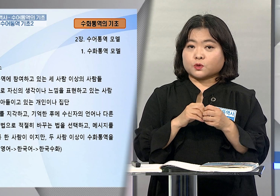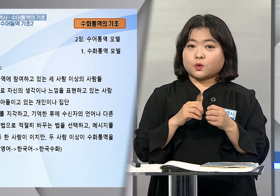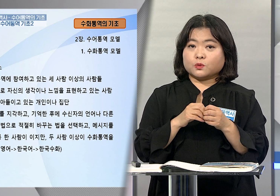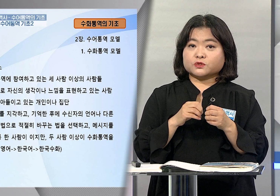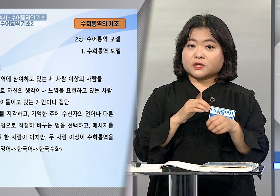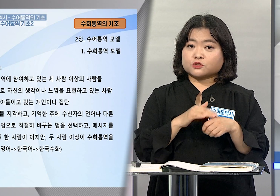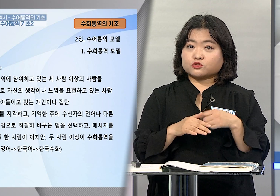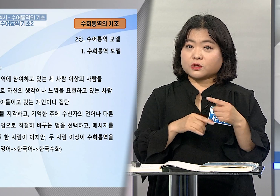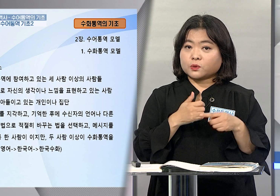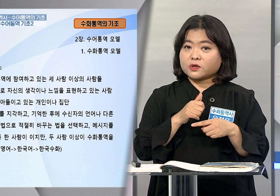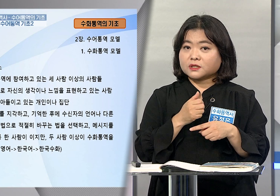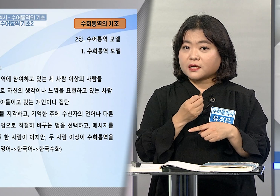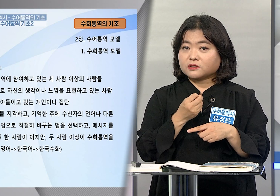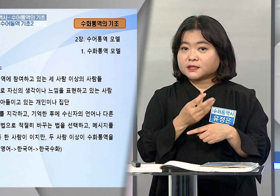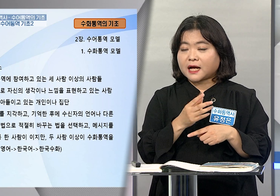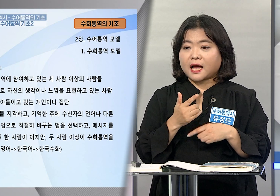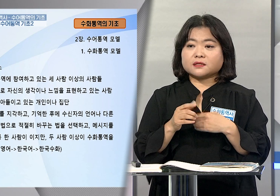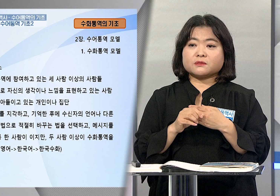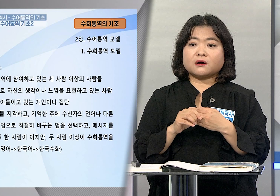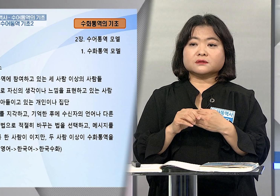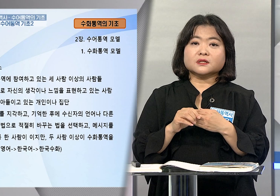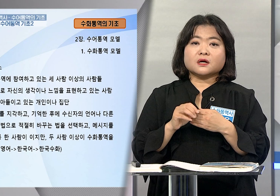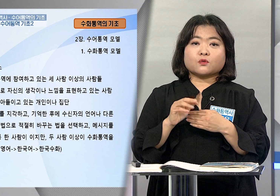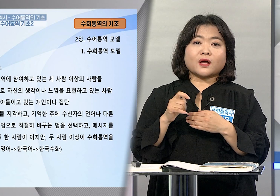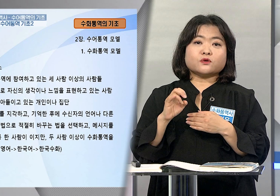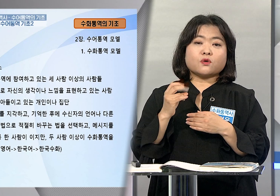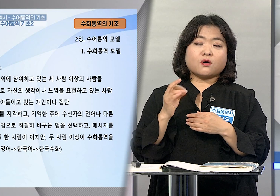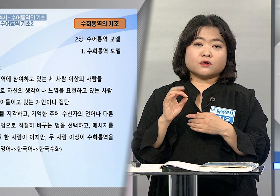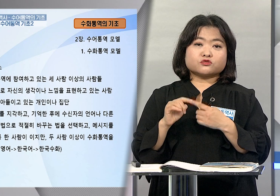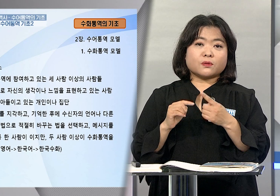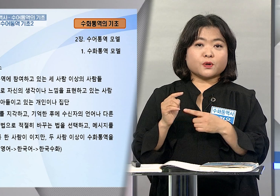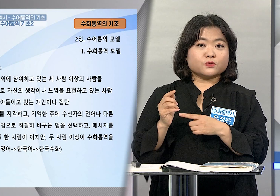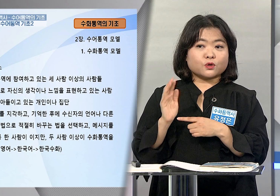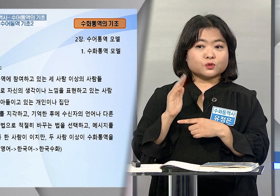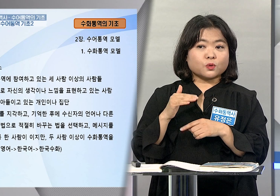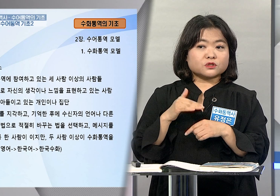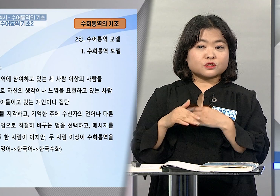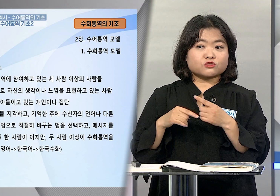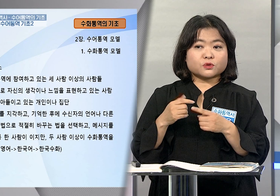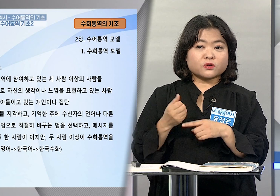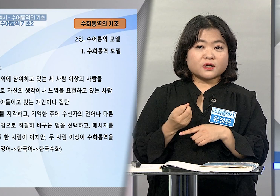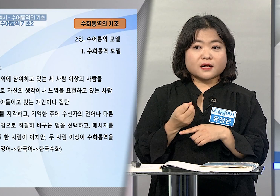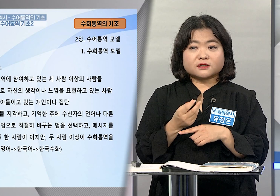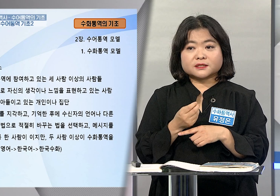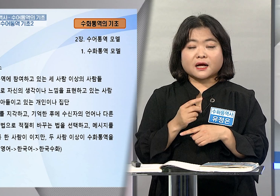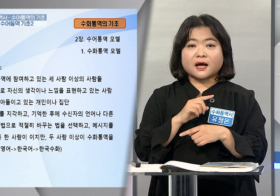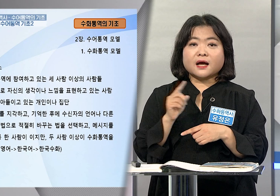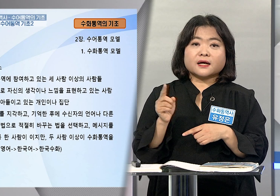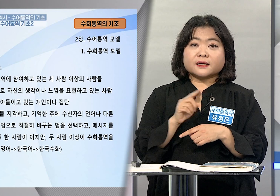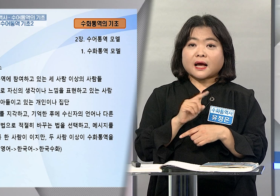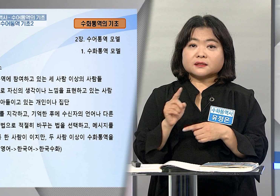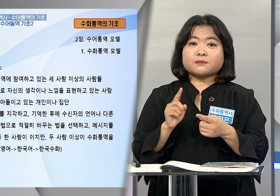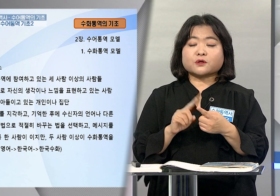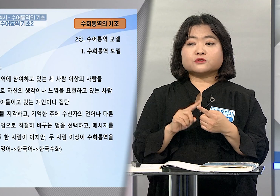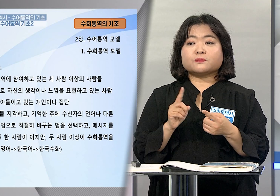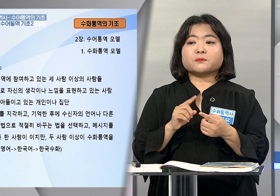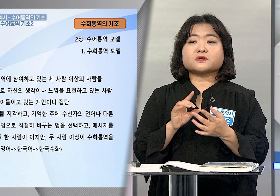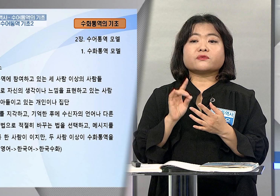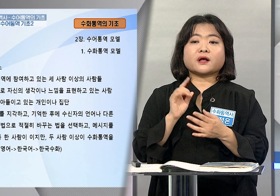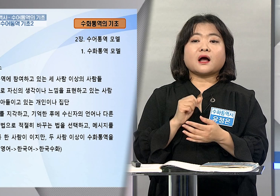추가역으로 문장식 수화 통역을 할 것인가 아니면 관용어 수화 표현으로 농식 수화 통역을 할 것인가 라는 바꾸는 법을